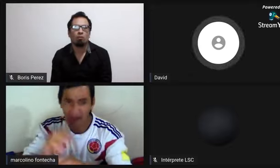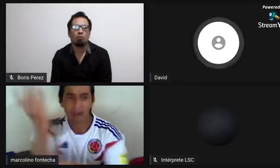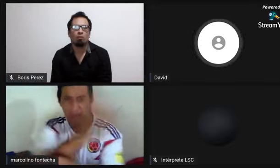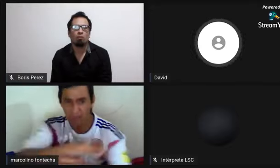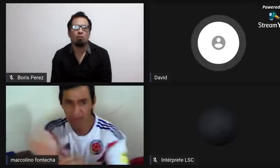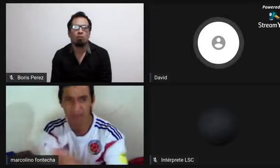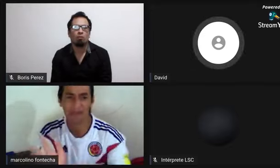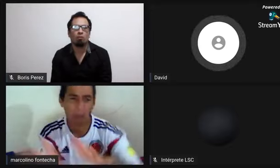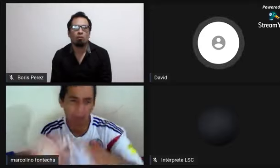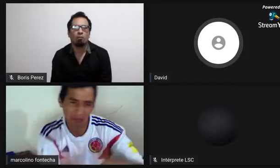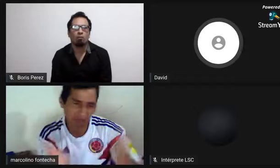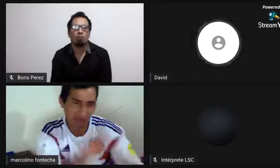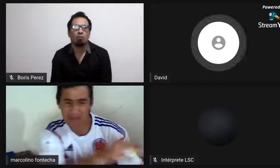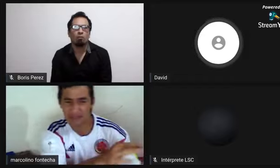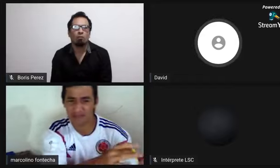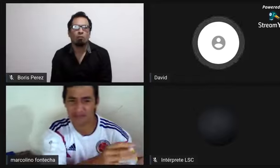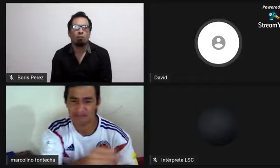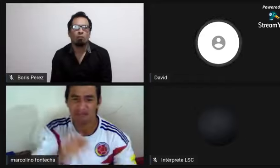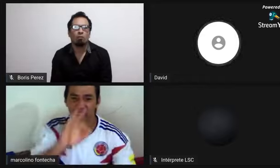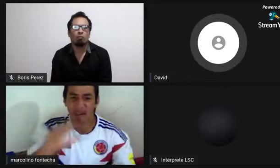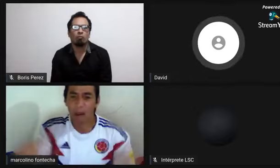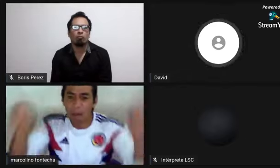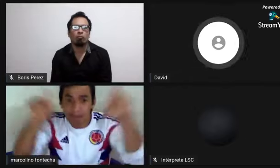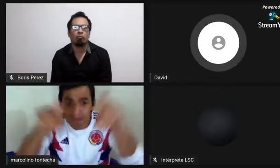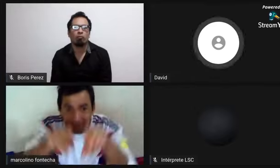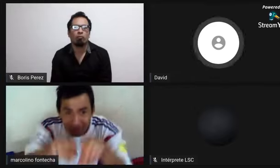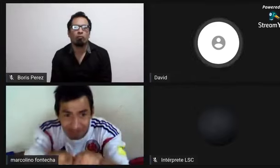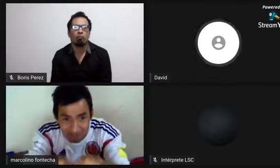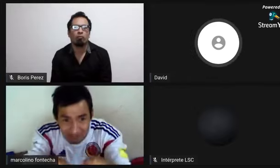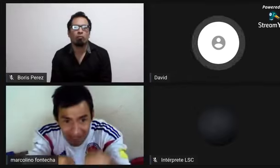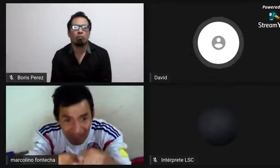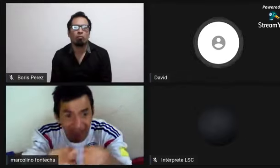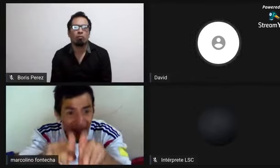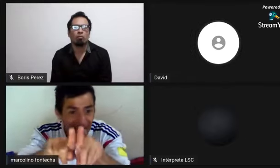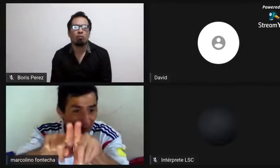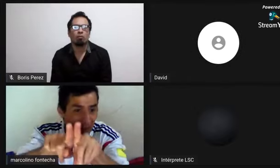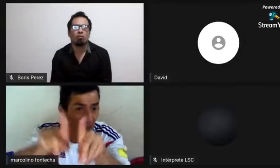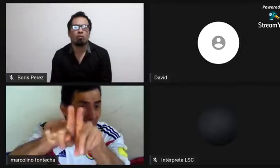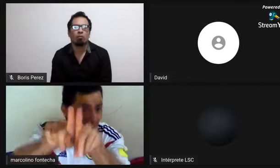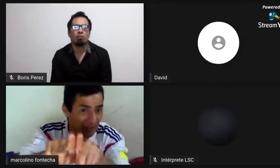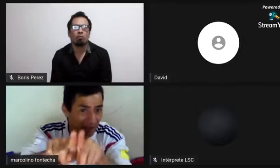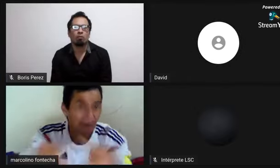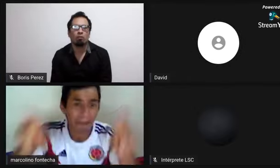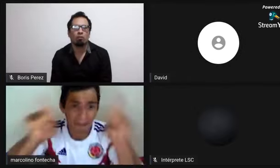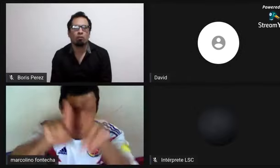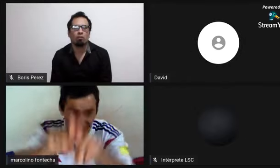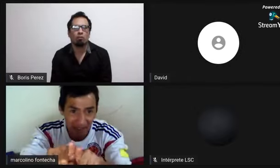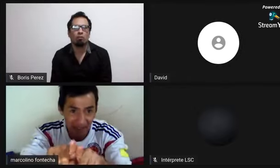y llevó su campaña libertadora de guerra hacia Venezuela,